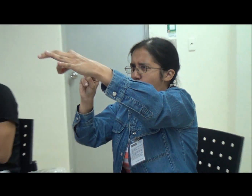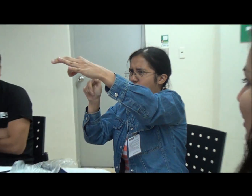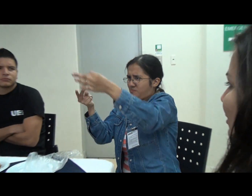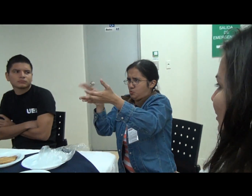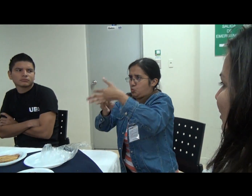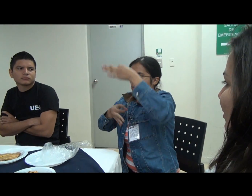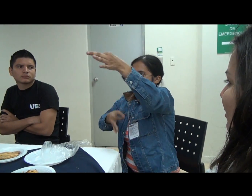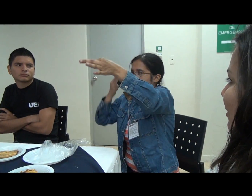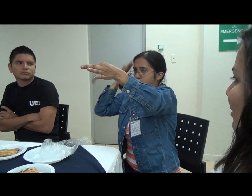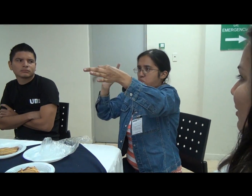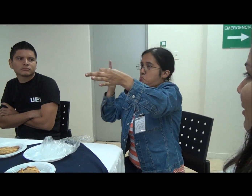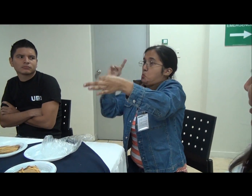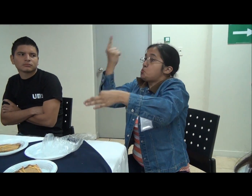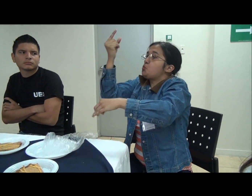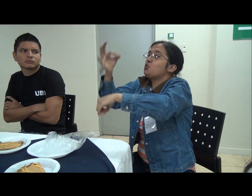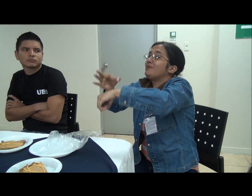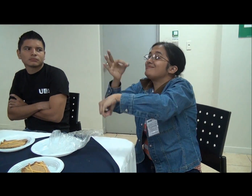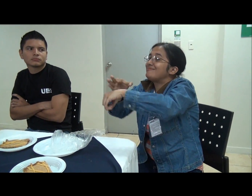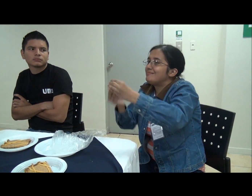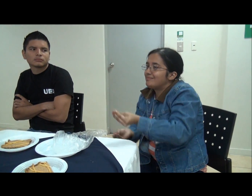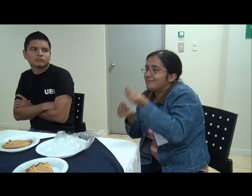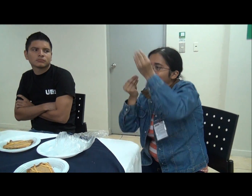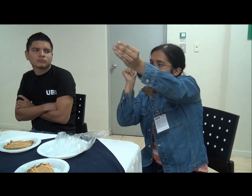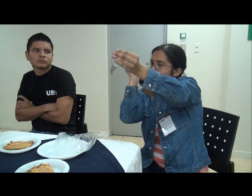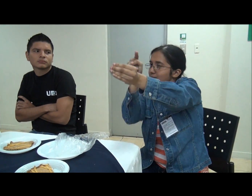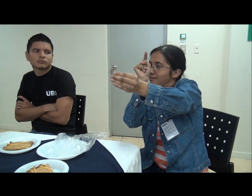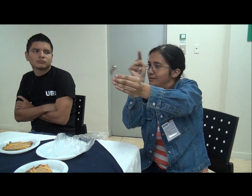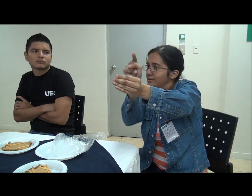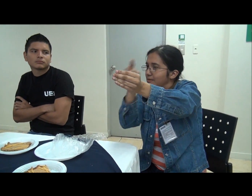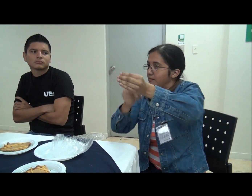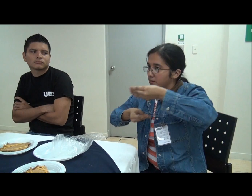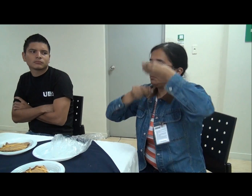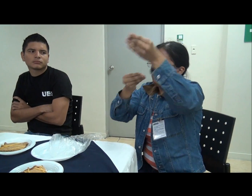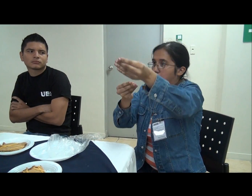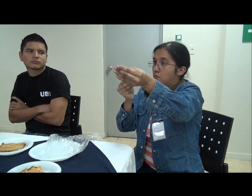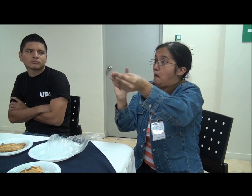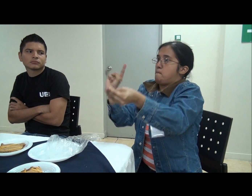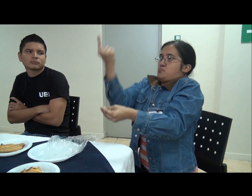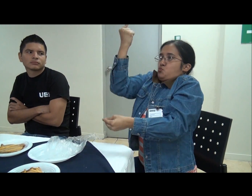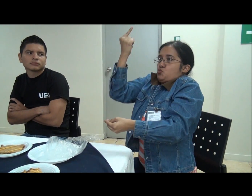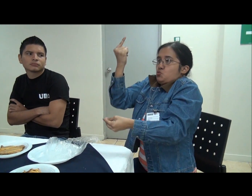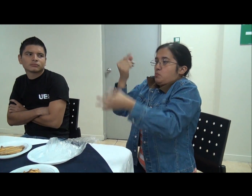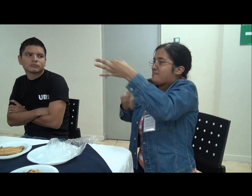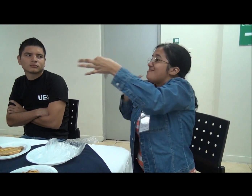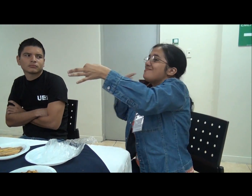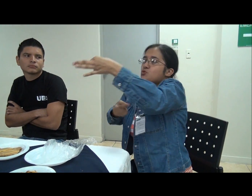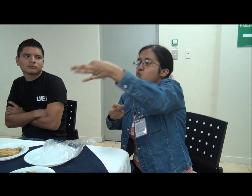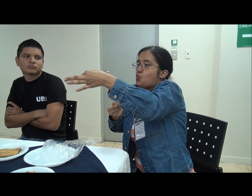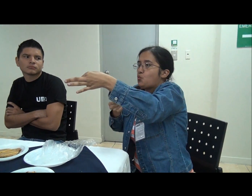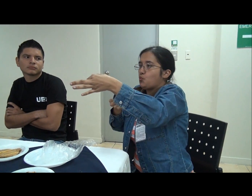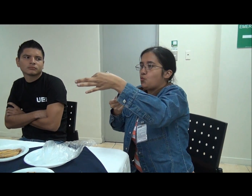Sí, la universidad es quien pide la constancia y se le da a una persona, a la